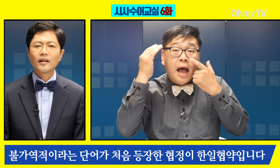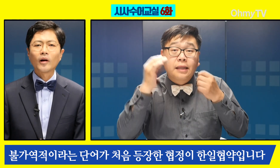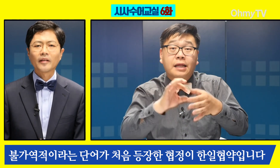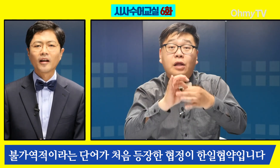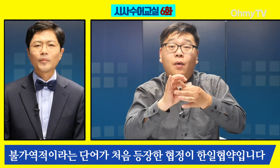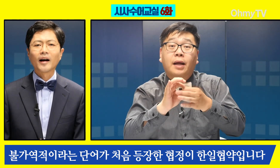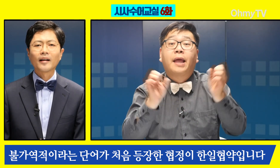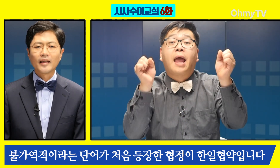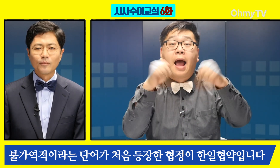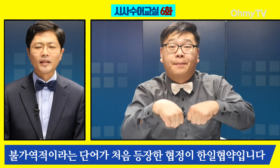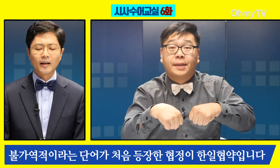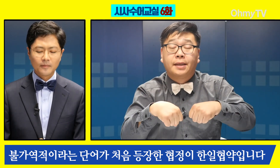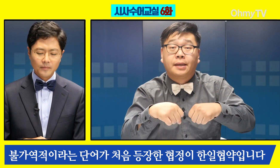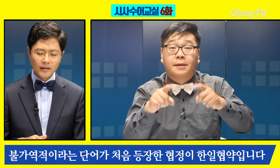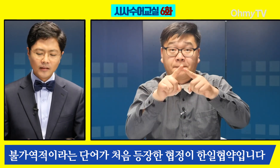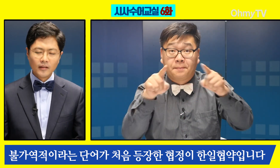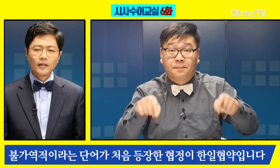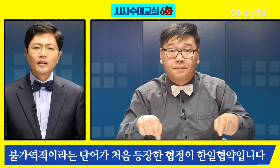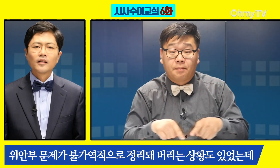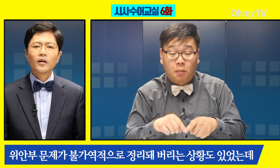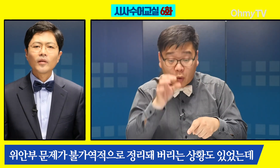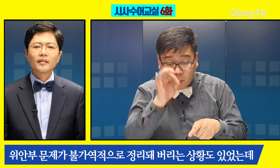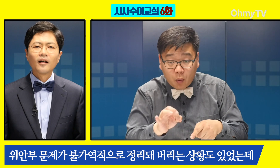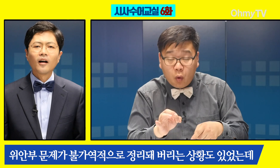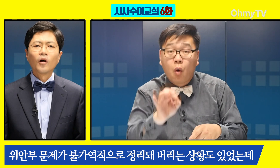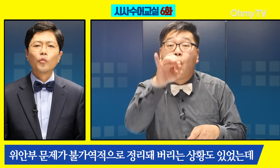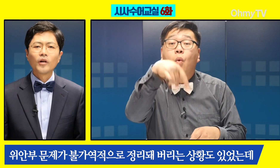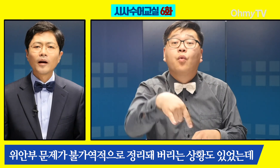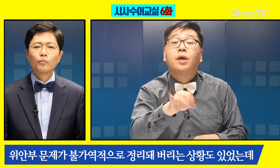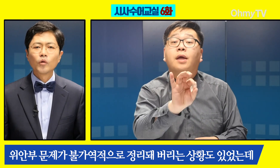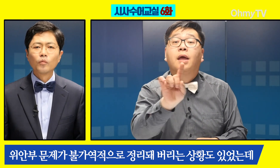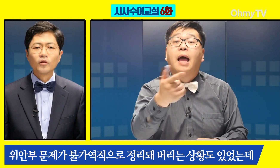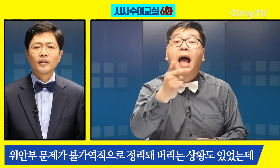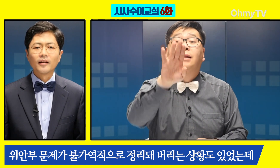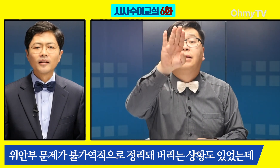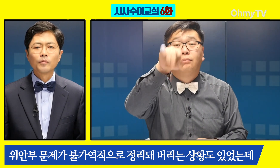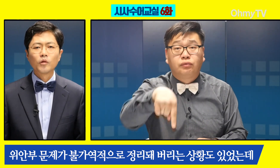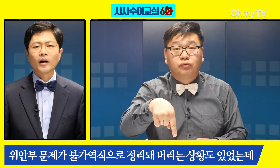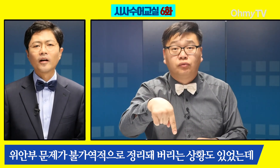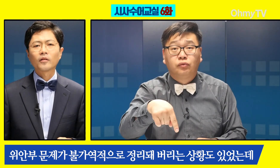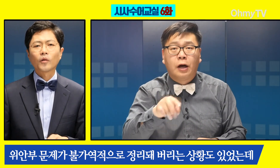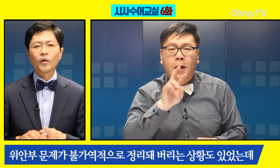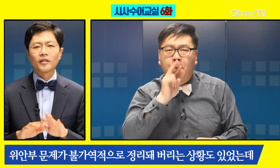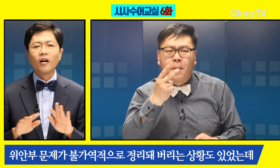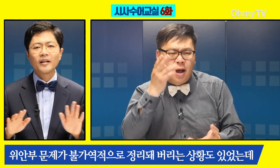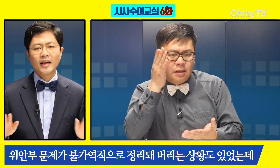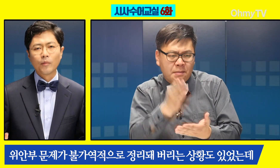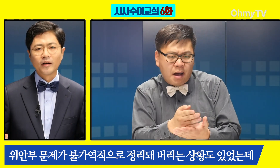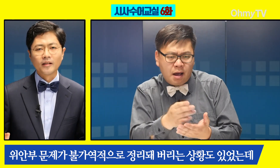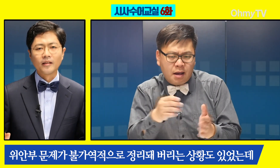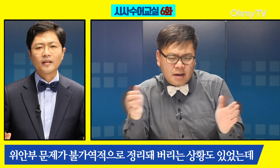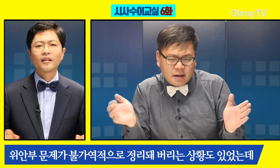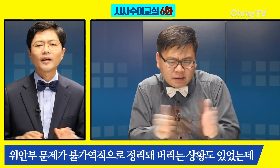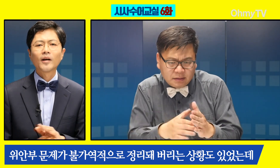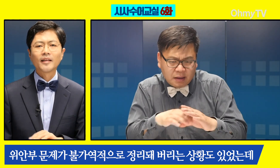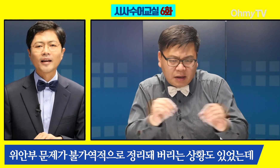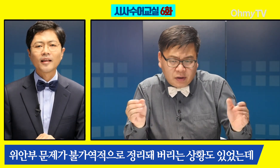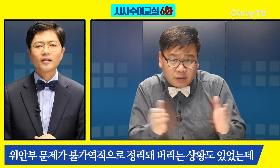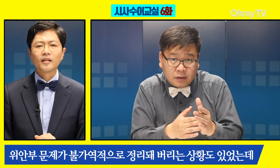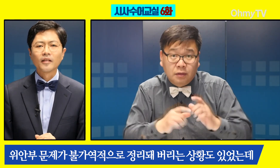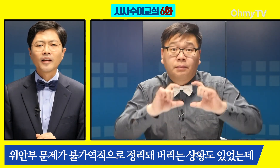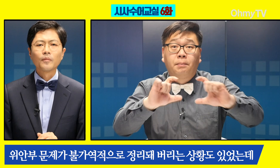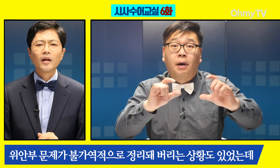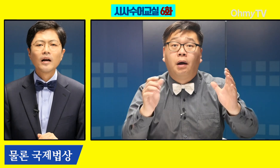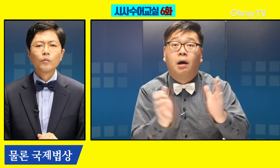1965년도의 한일관계협약입니다. 그것에서 위안부 문제를 불가역적으로 정리해버리는 이런 상황이